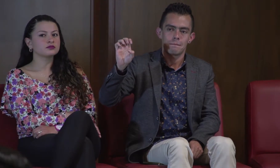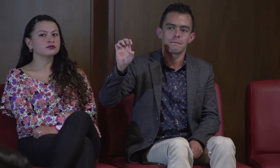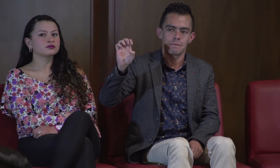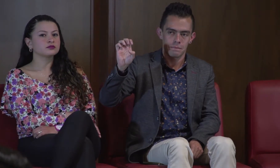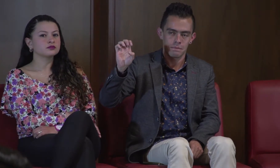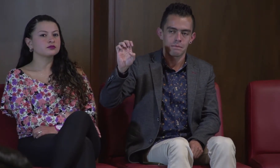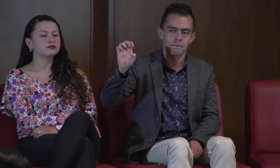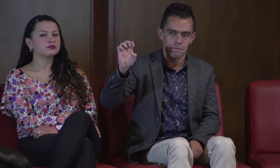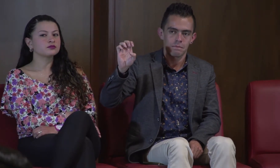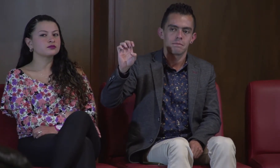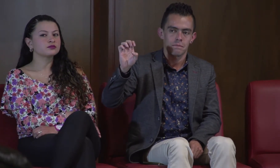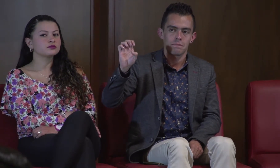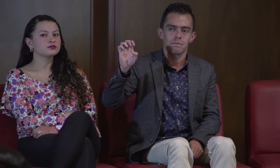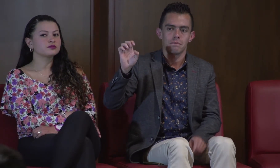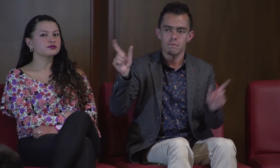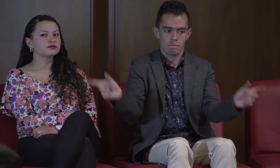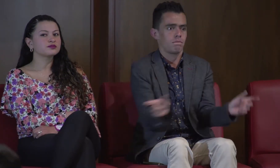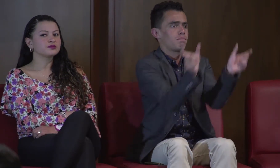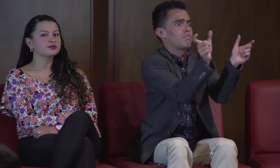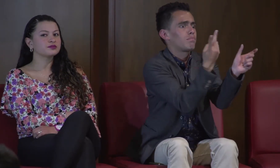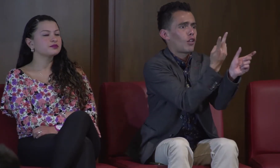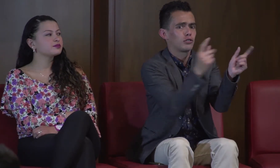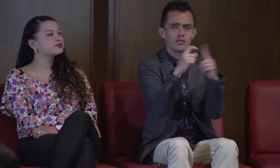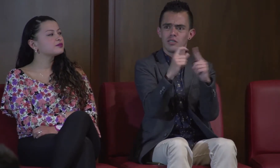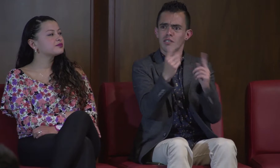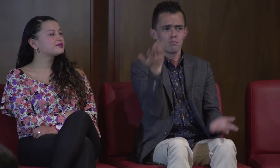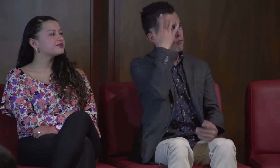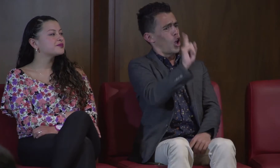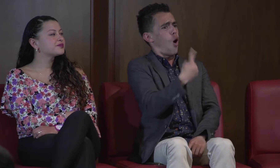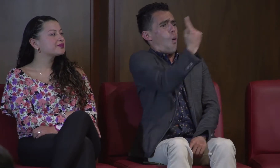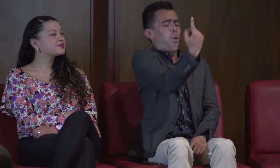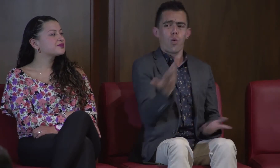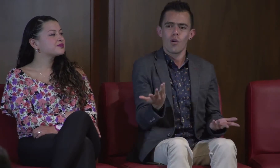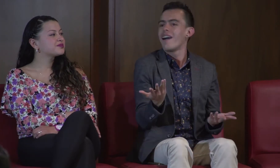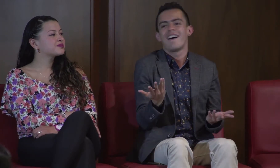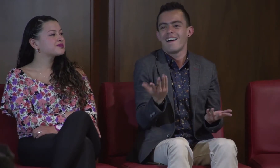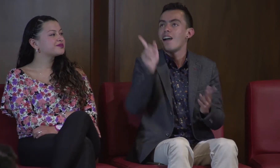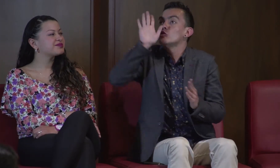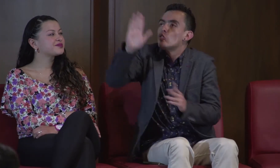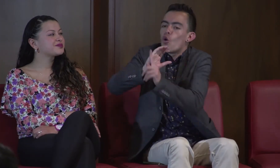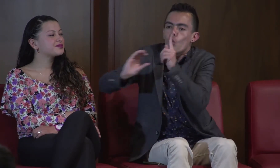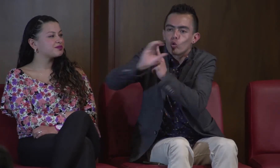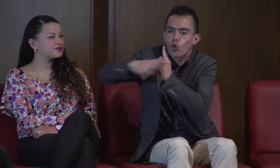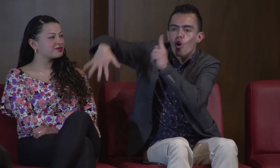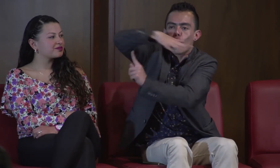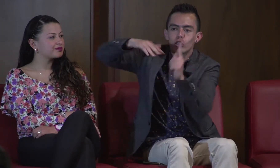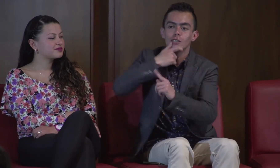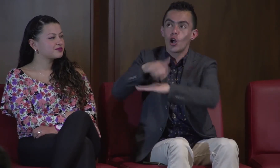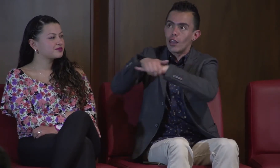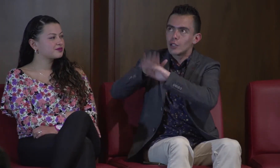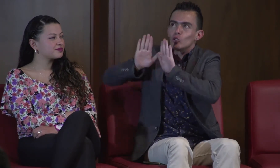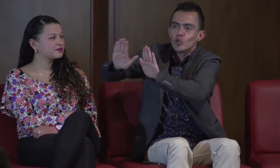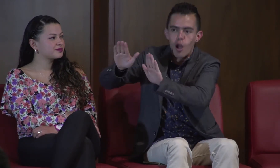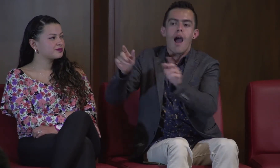para el caso del hombre podría ser handsome, o entonces no podríamos decir, es que se está hablando de dos palabras distintas, ¿por qué no usar